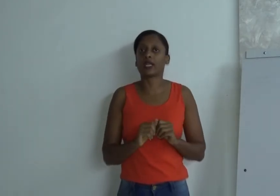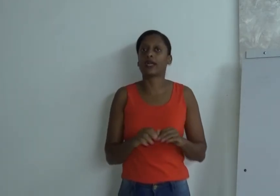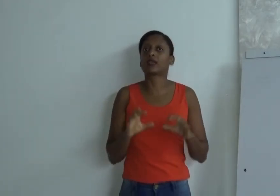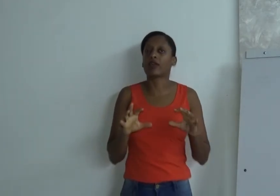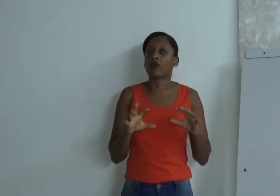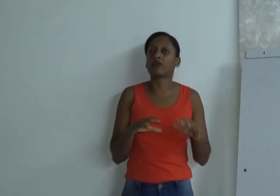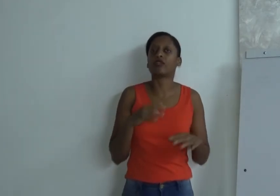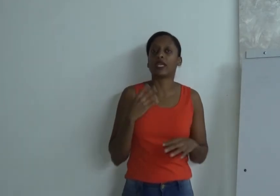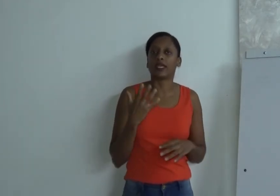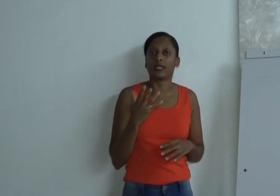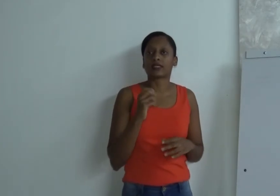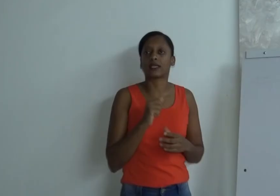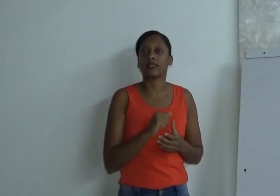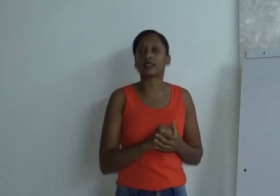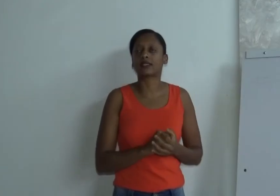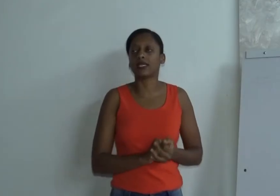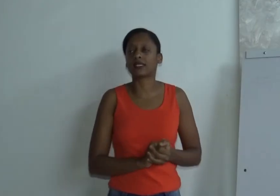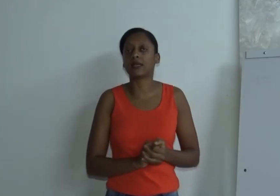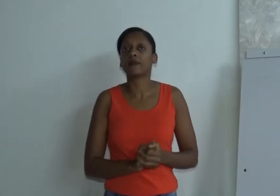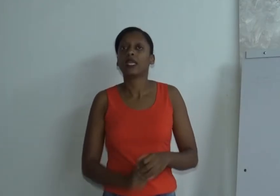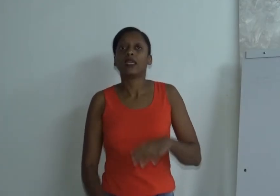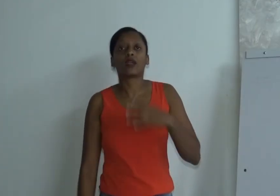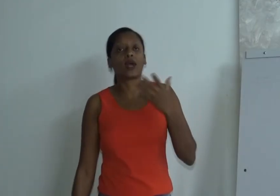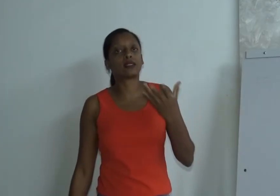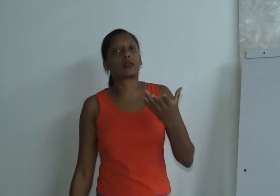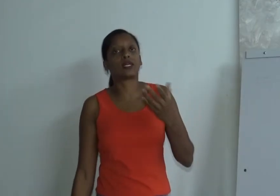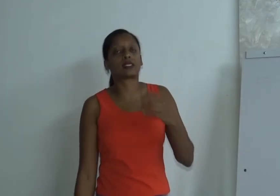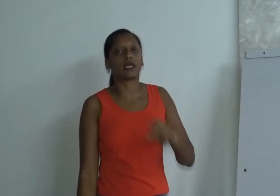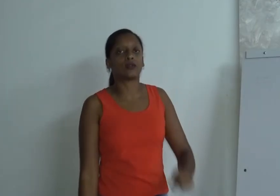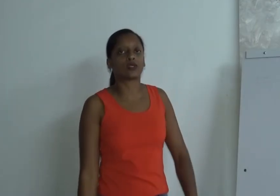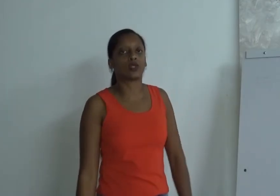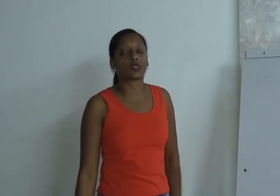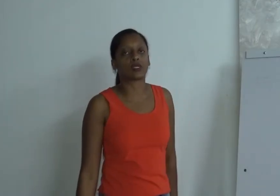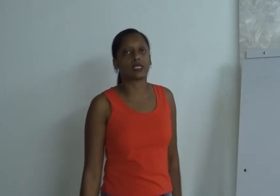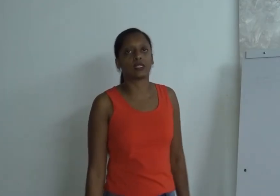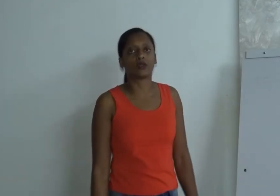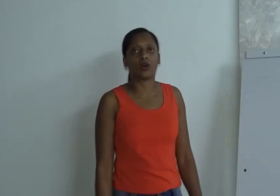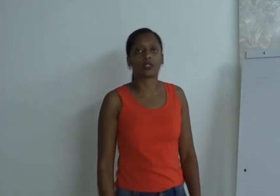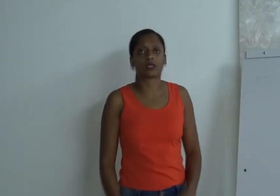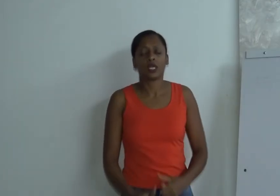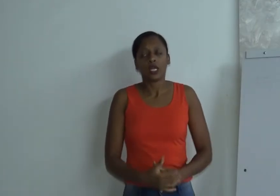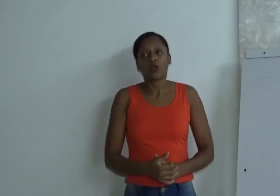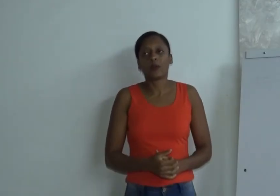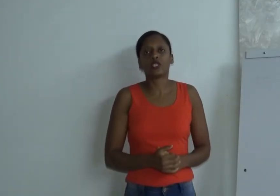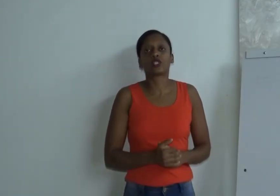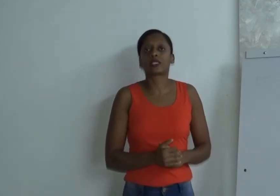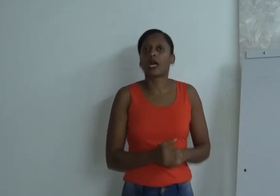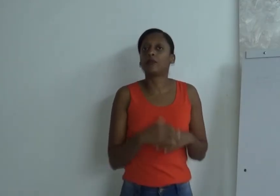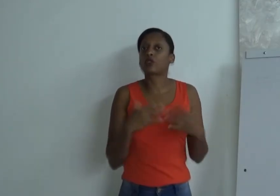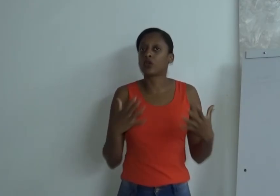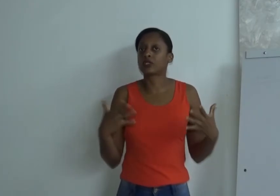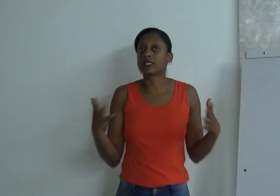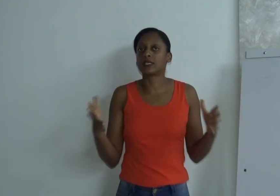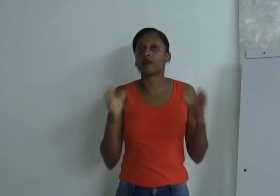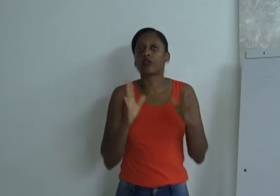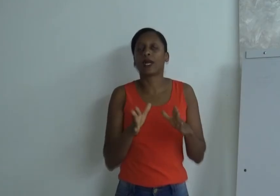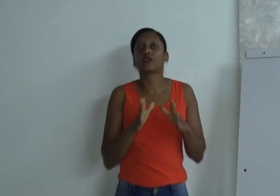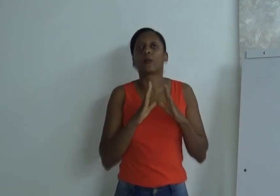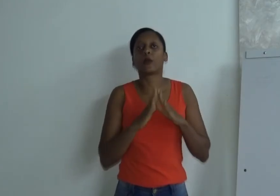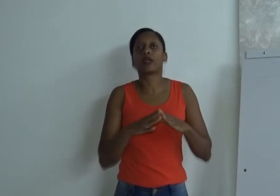extracelular que vai conferir a ele essa resistência. Quais são as células do nosso tecido ósseo? Como a gente sabe, todo tecido é formado